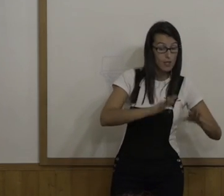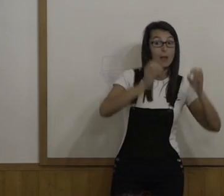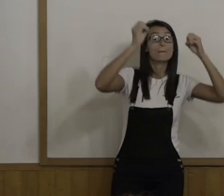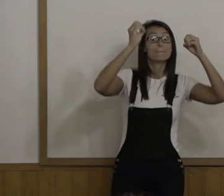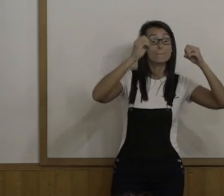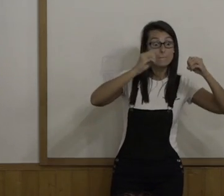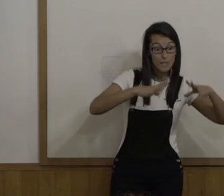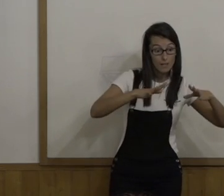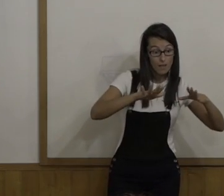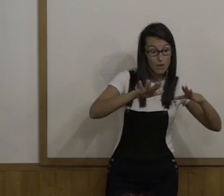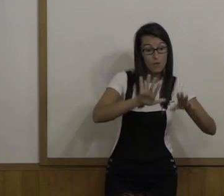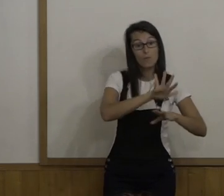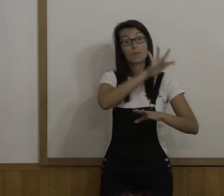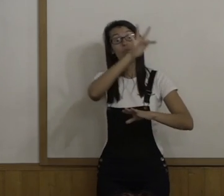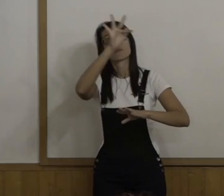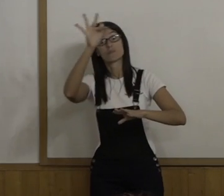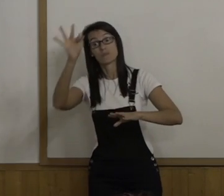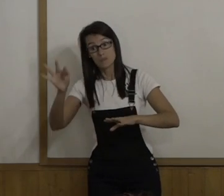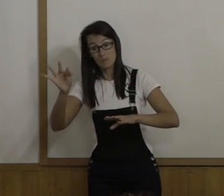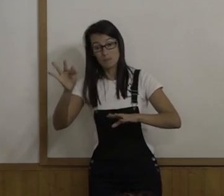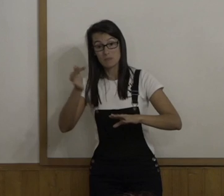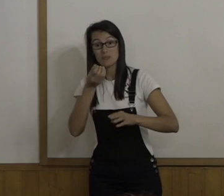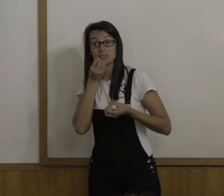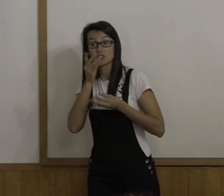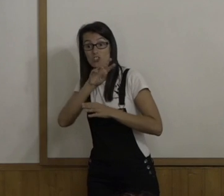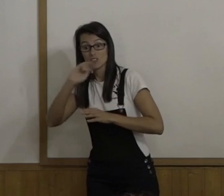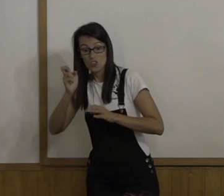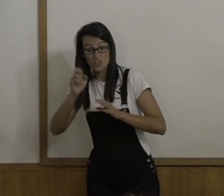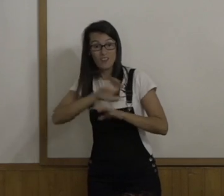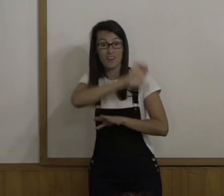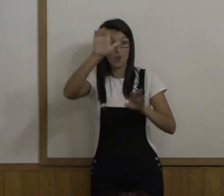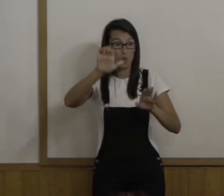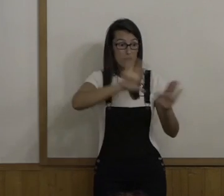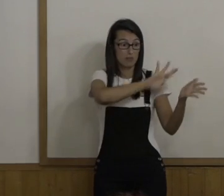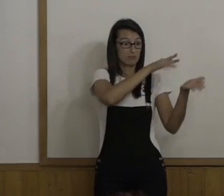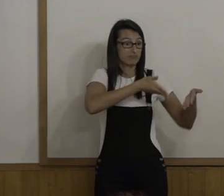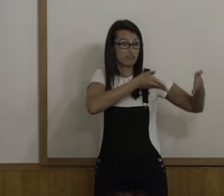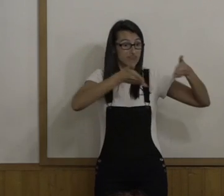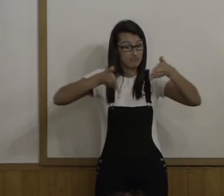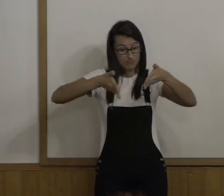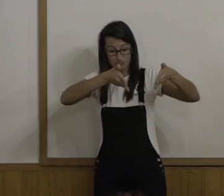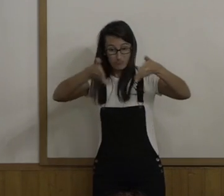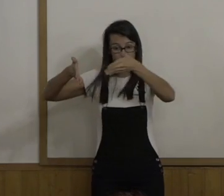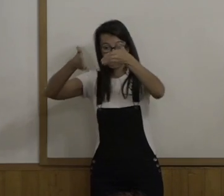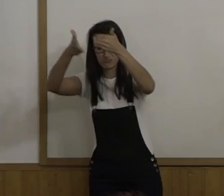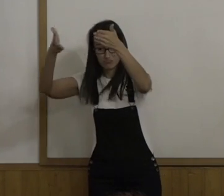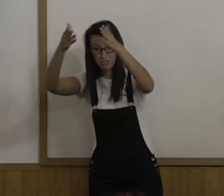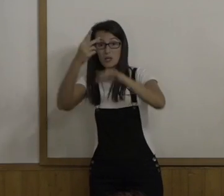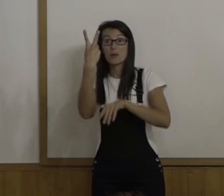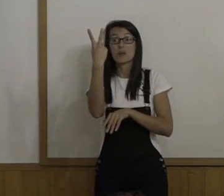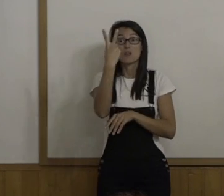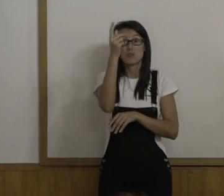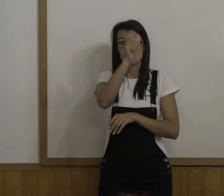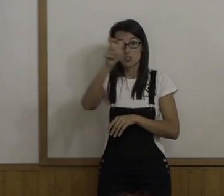milagro, se recorrió toda Europa. Y además, pues resulta que están los dos enterrados, tanto